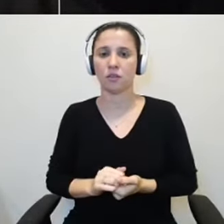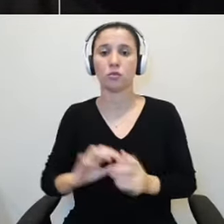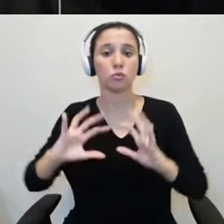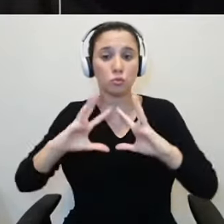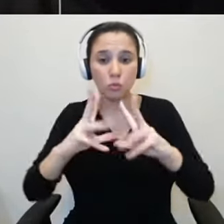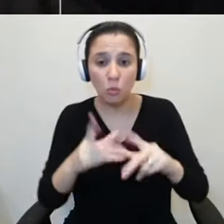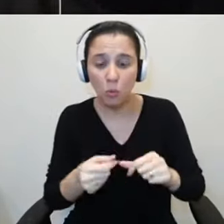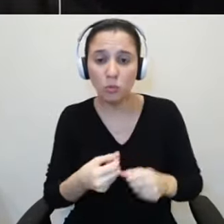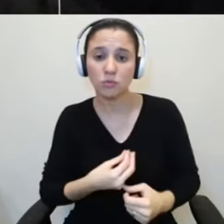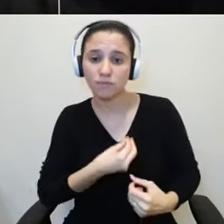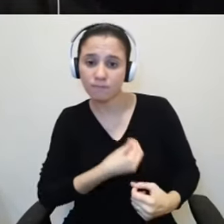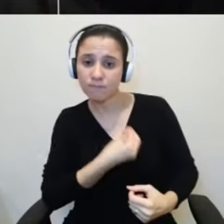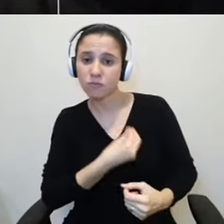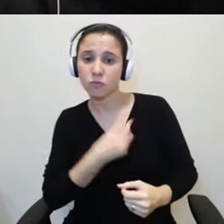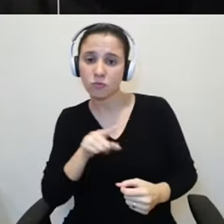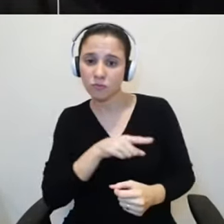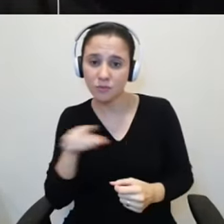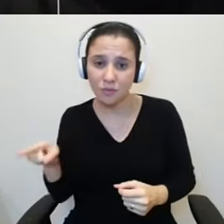tivemos